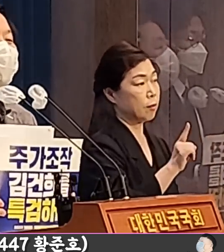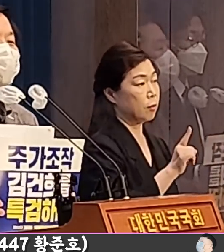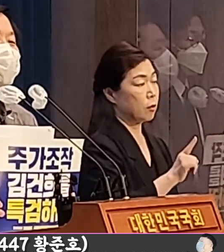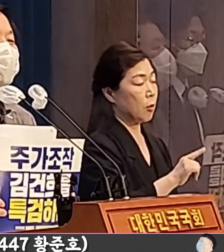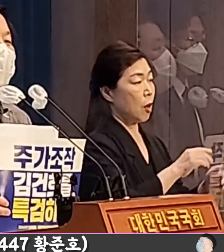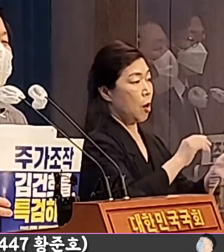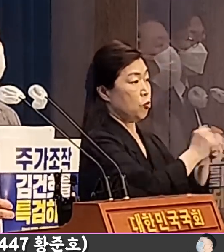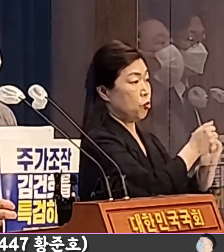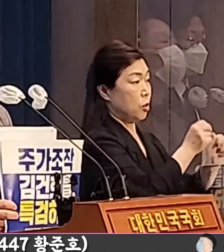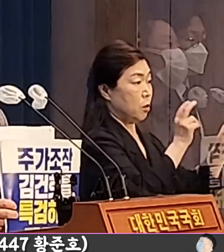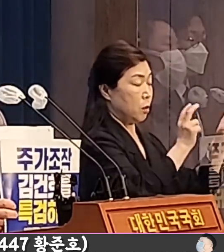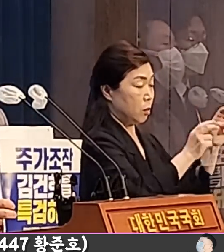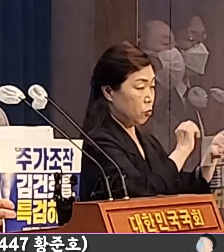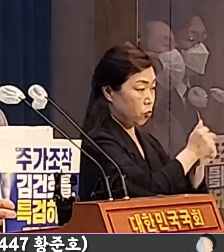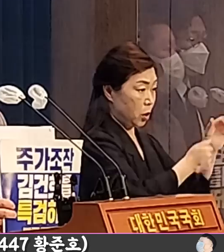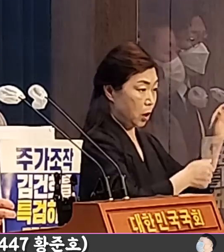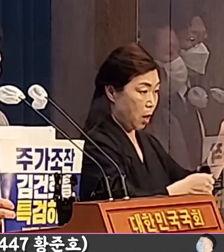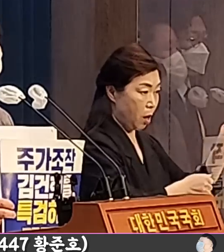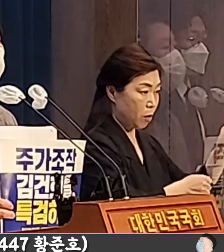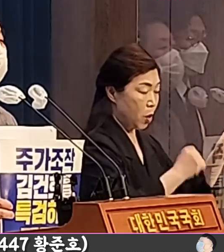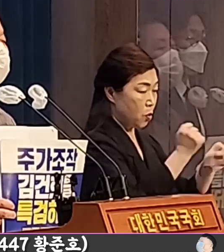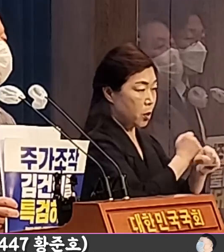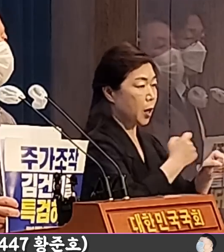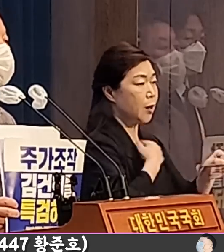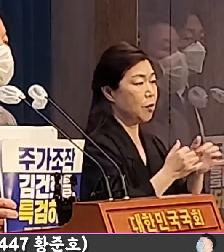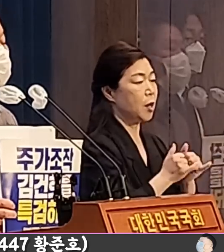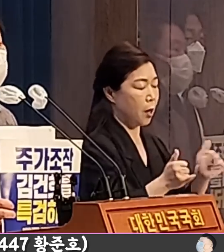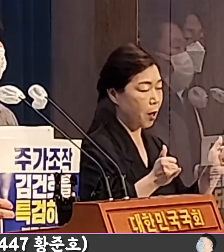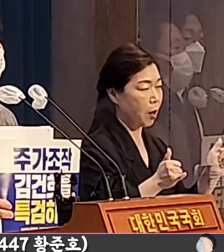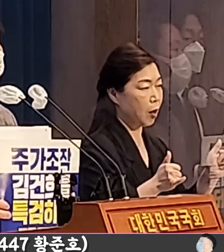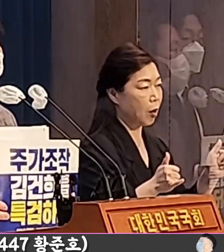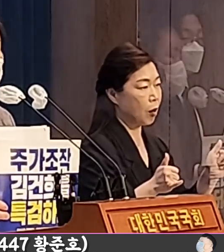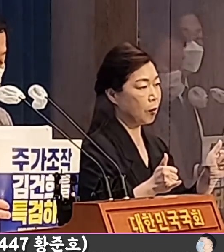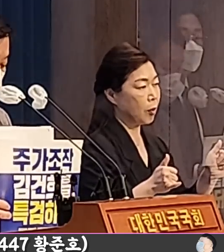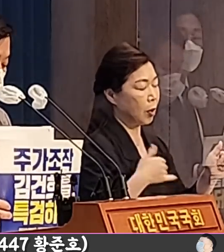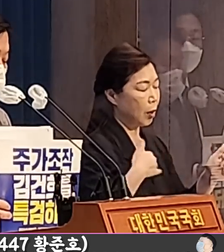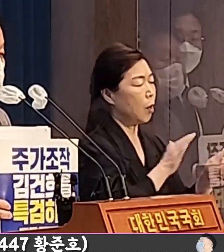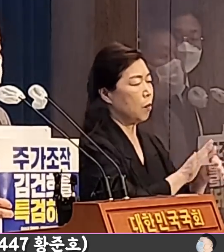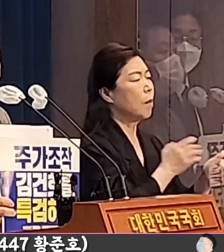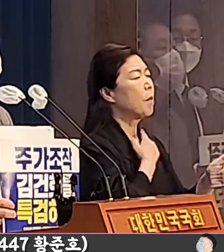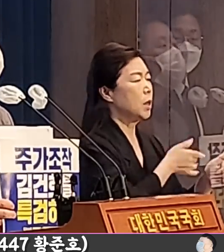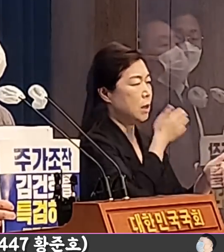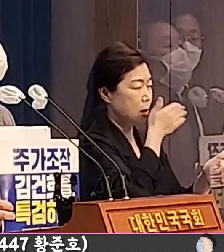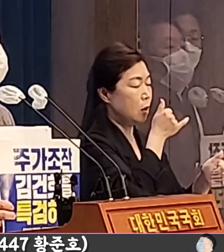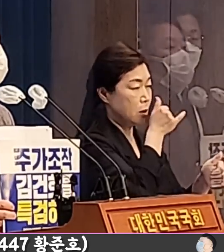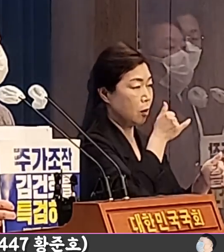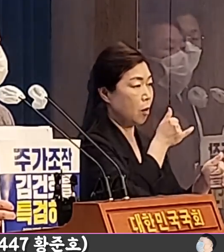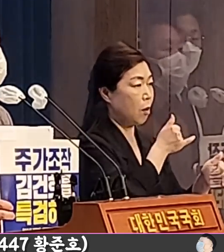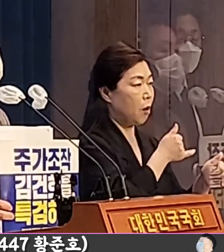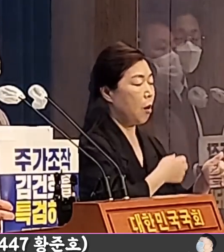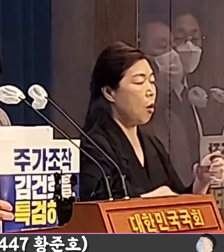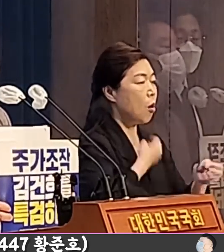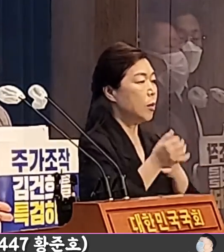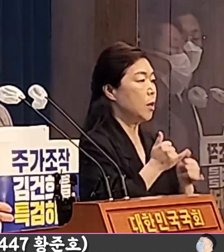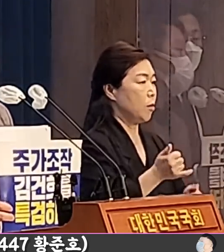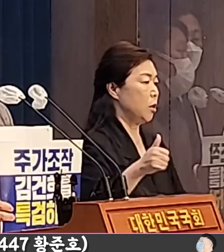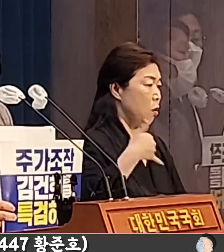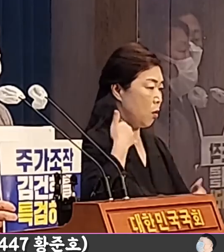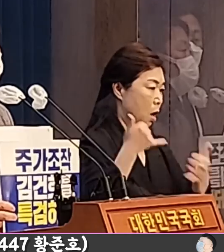주가 조작에 가담해 본 적이 있는 전력자에게도 제가 연락을 받았습니다. 김건희 씨 이번